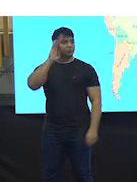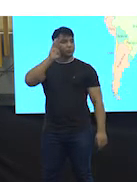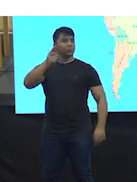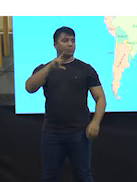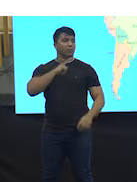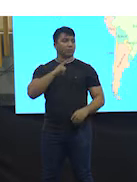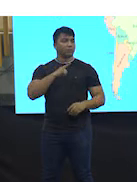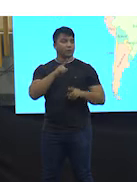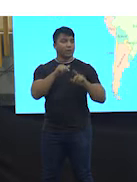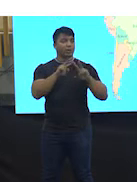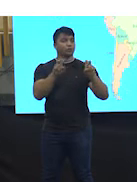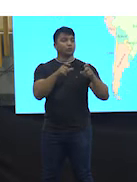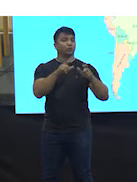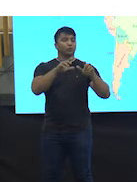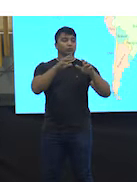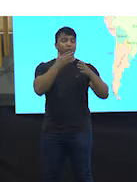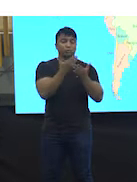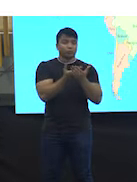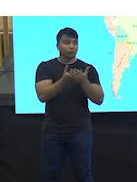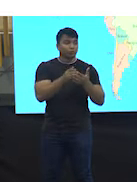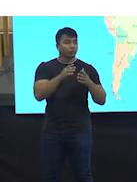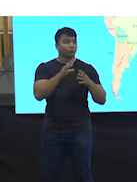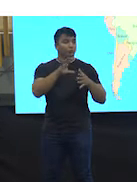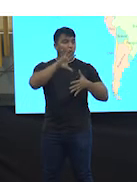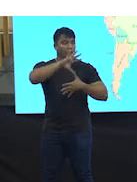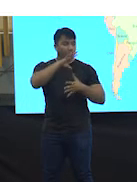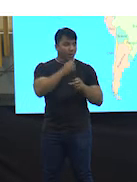se cobra cartografia também